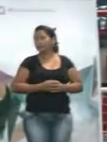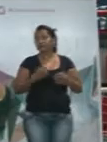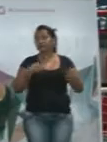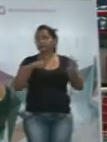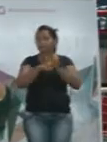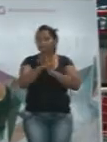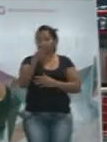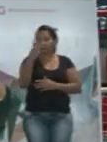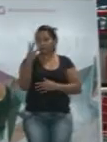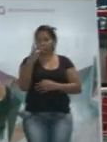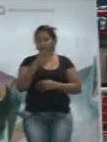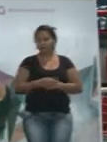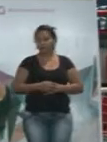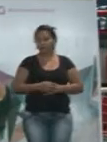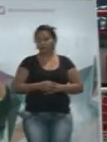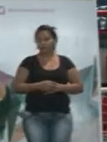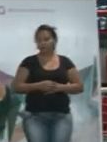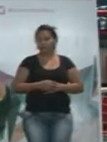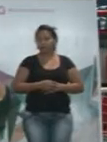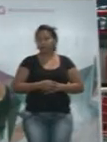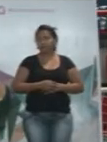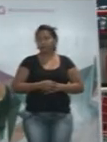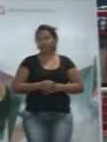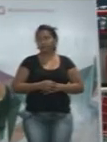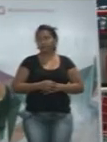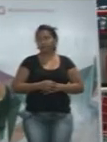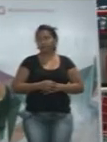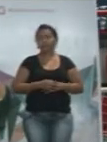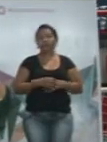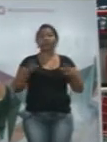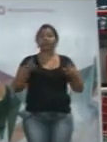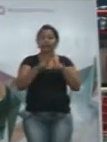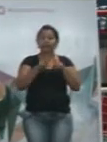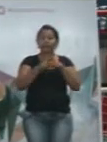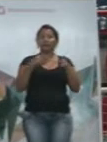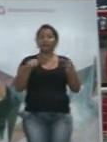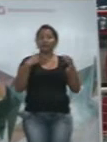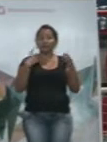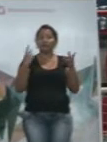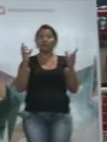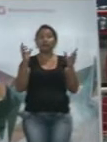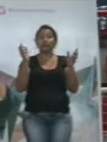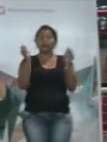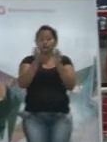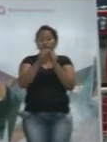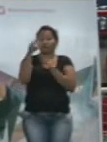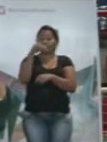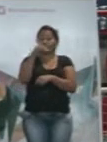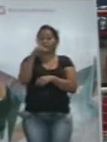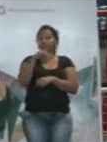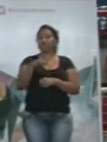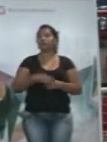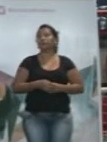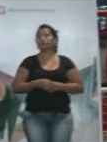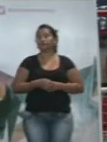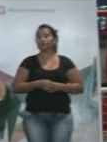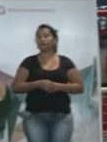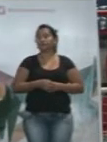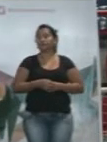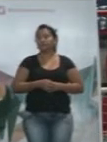questão 3, ele vai usar com você também relações matemáticas, tá? Mas é bem simples. Ele coloca assim, ó,